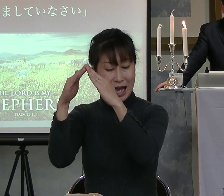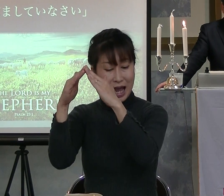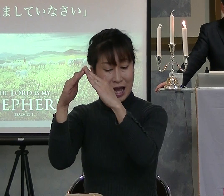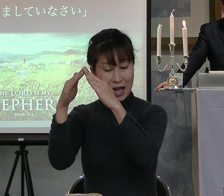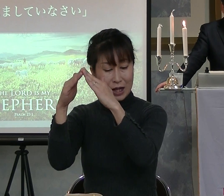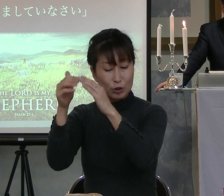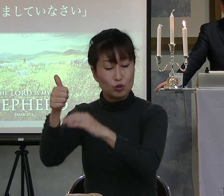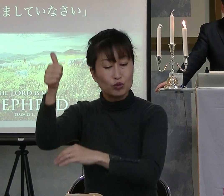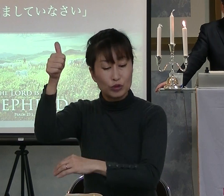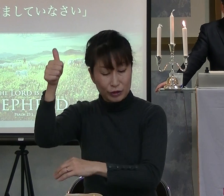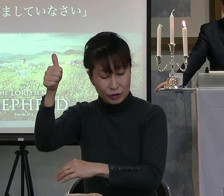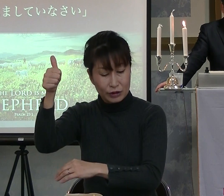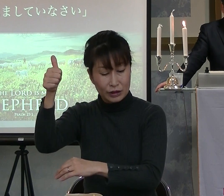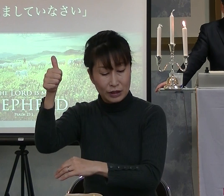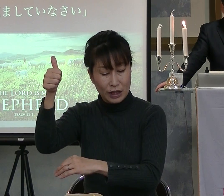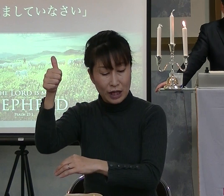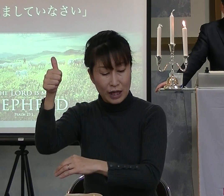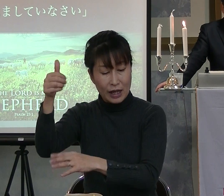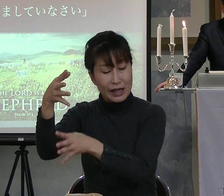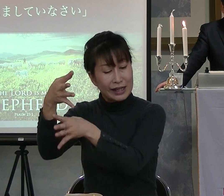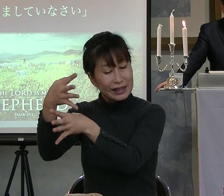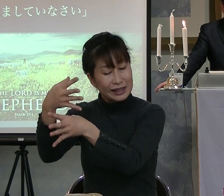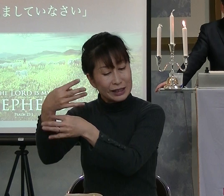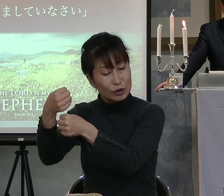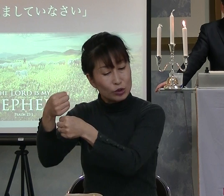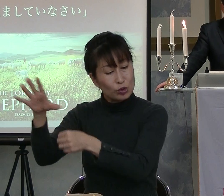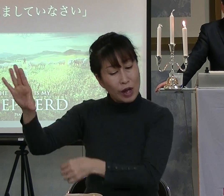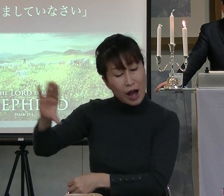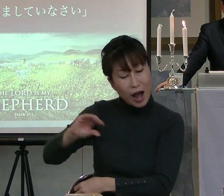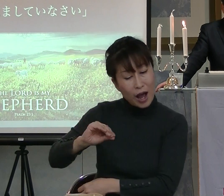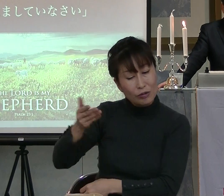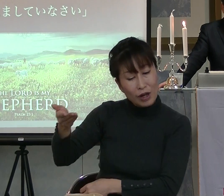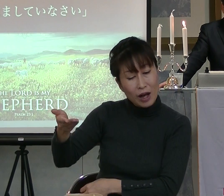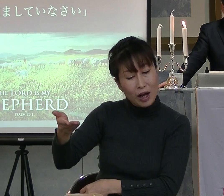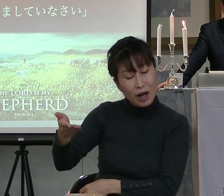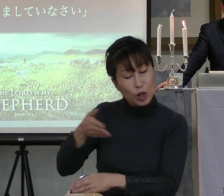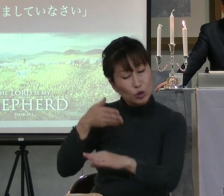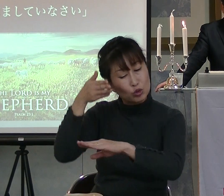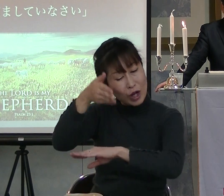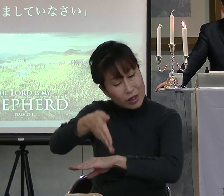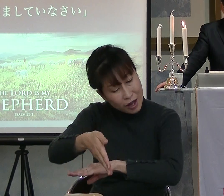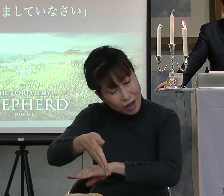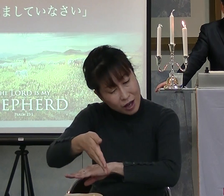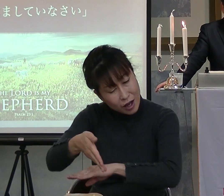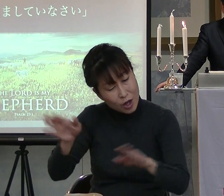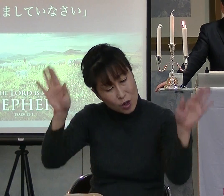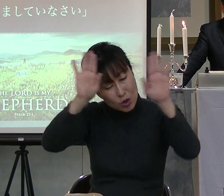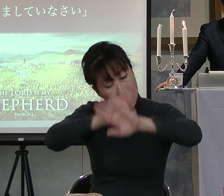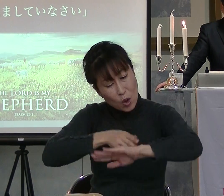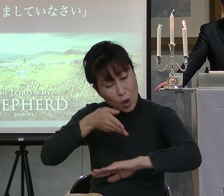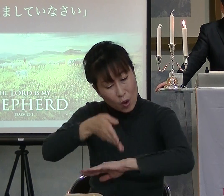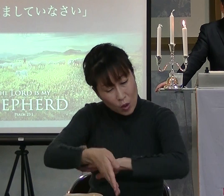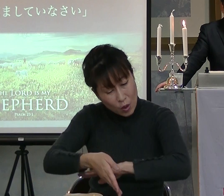がいつ帰ってくるか、夕方か夜中か、